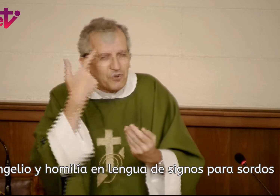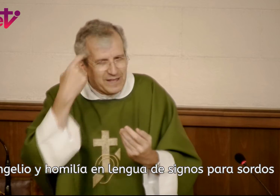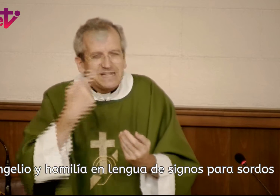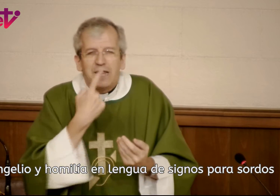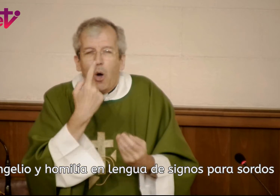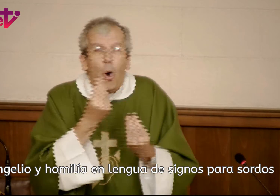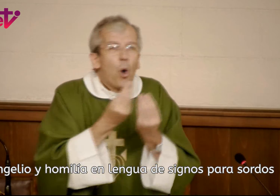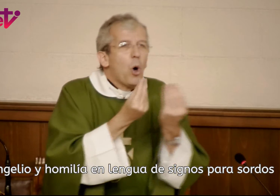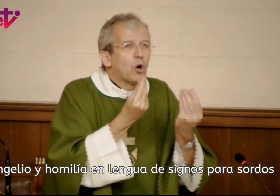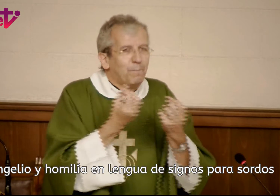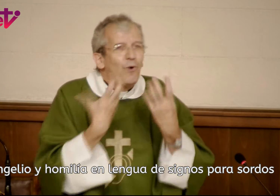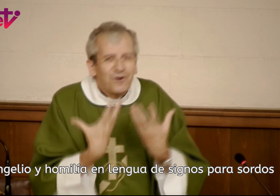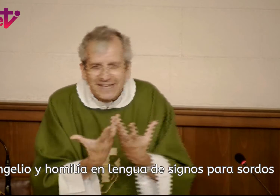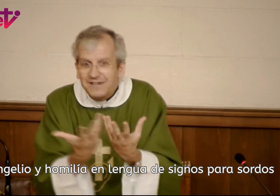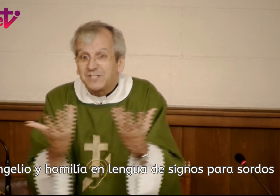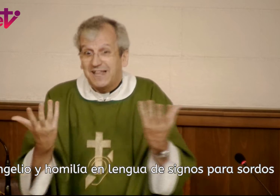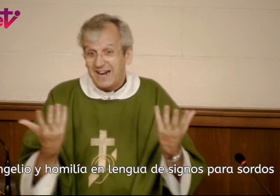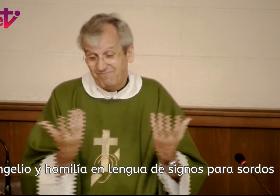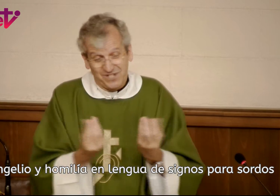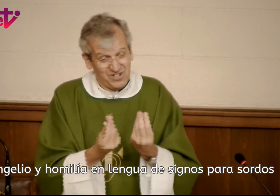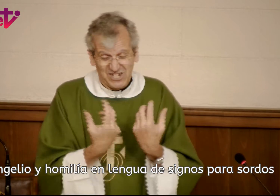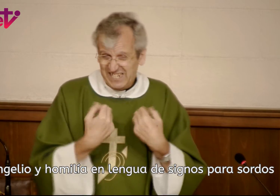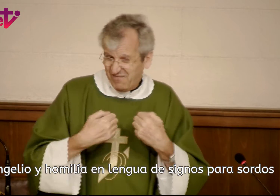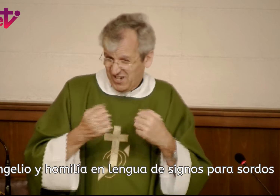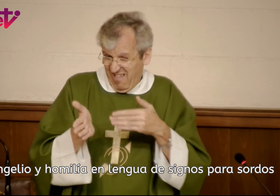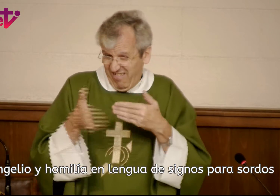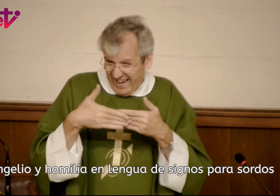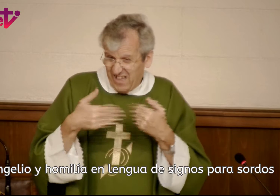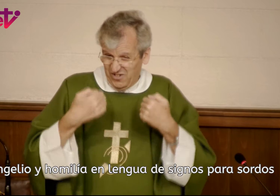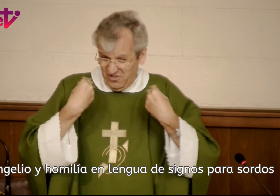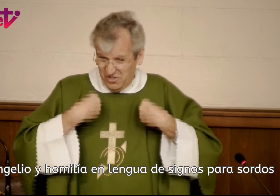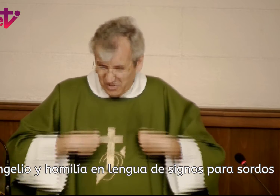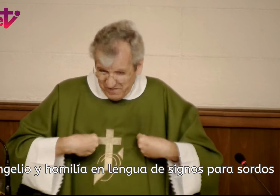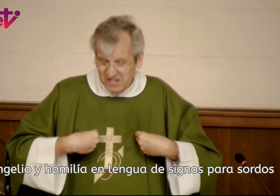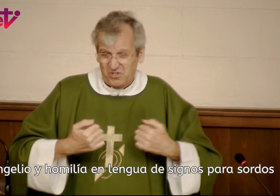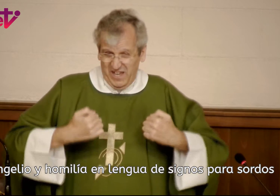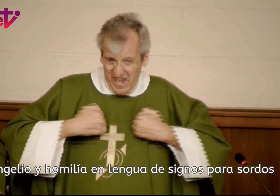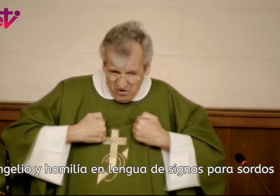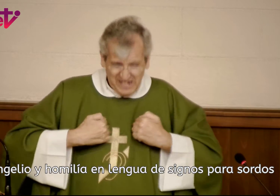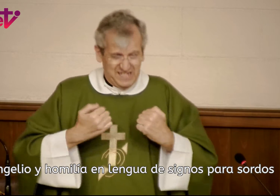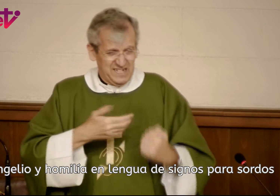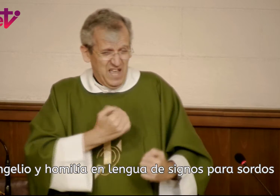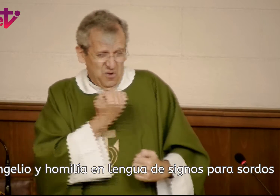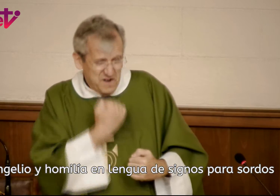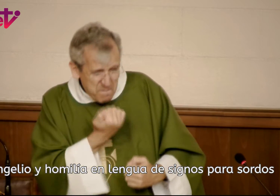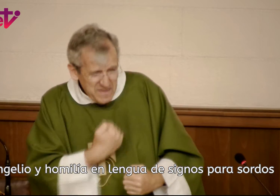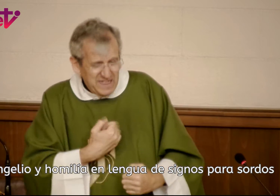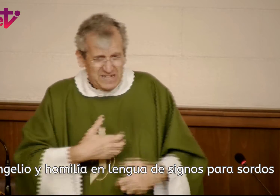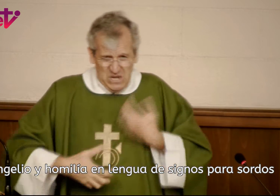¿recordáis aquel olor bueno que tenemos que dar? Pues no, si estamos cerrados en nosotros mismos, egoístas, con envidias,